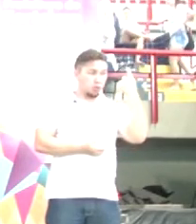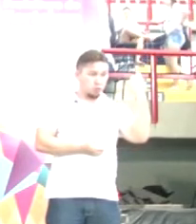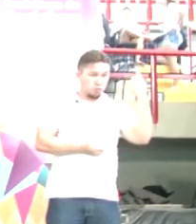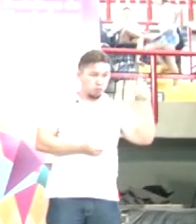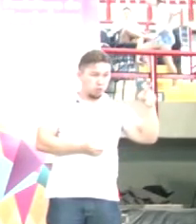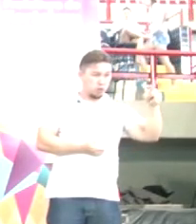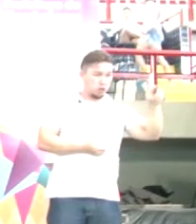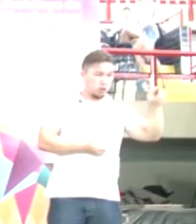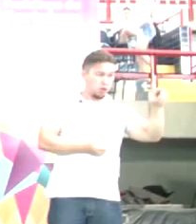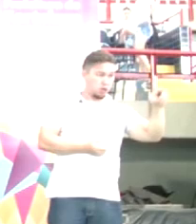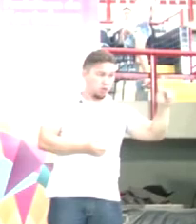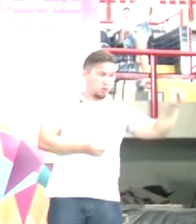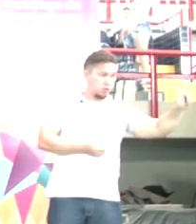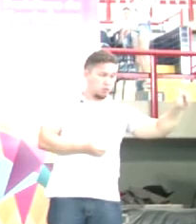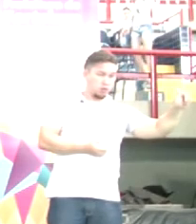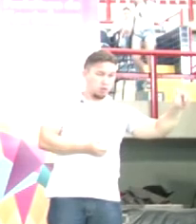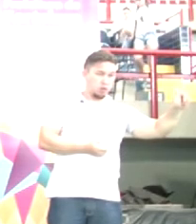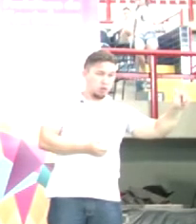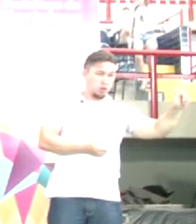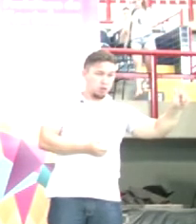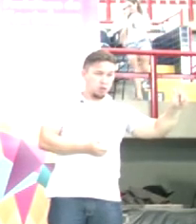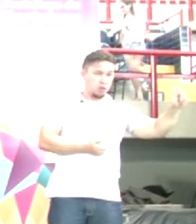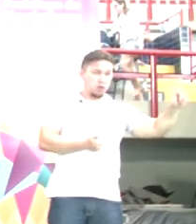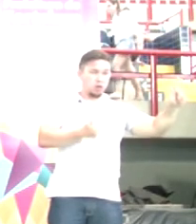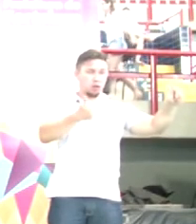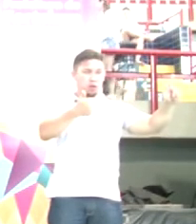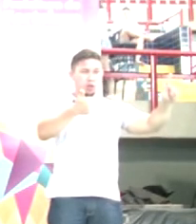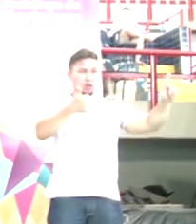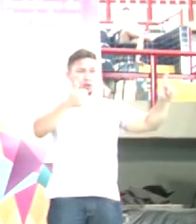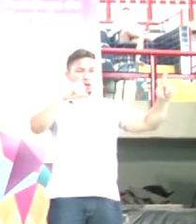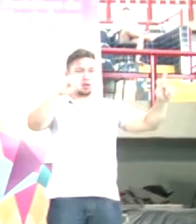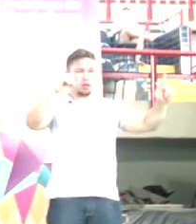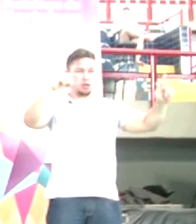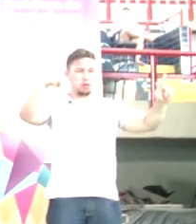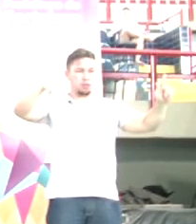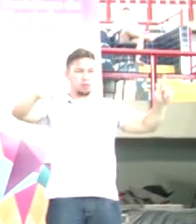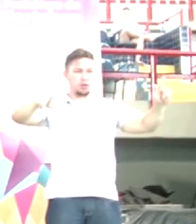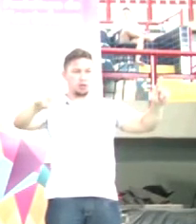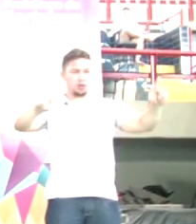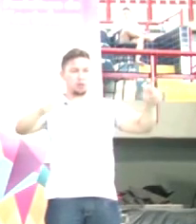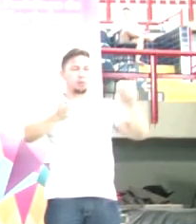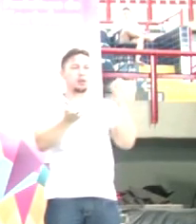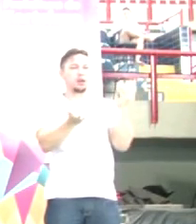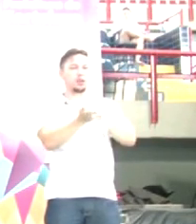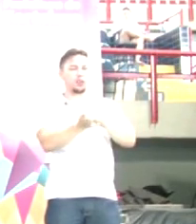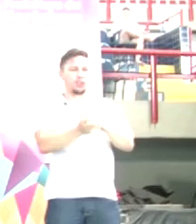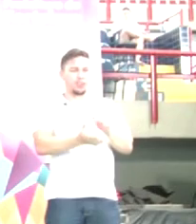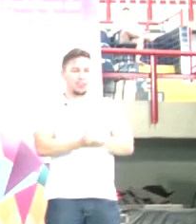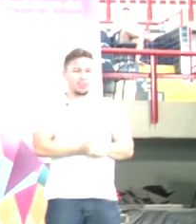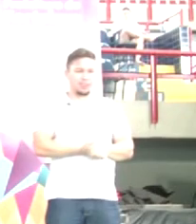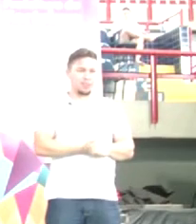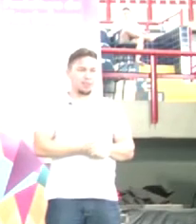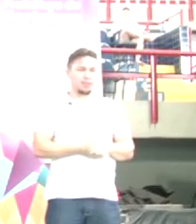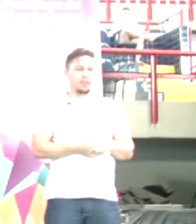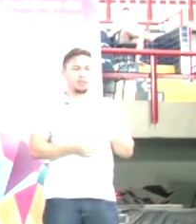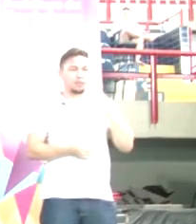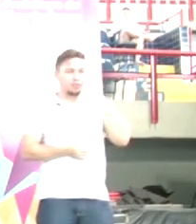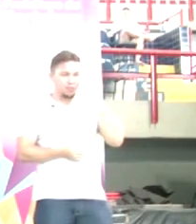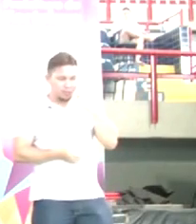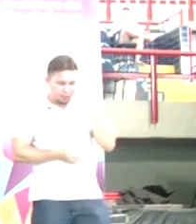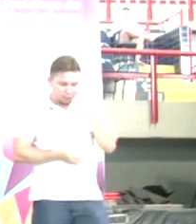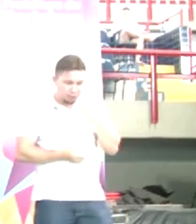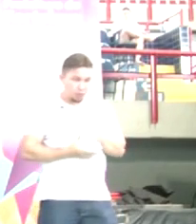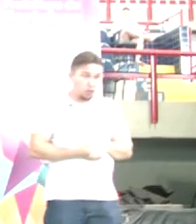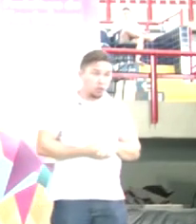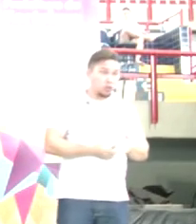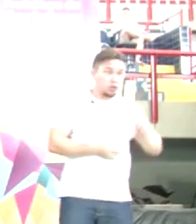diesel, você tem 10 miligramas de enxofre. Anote isso, tá? No seu coração aí, ó. Tiago, então,